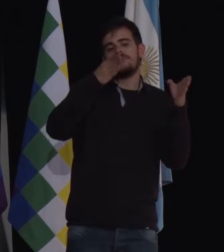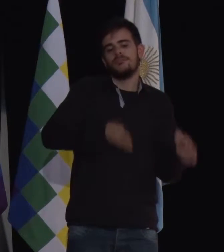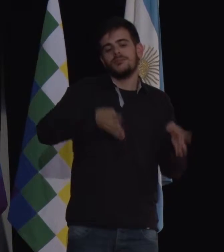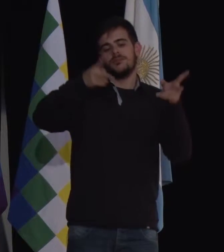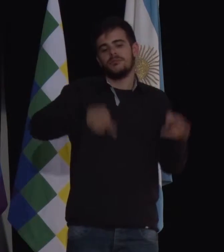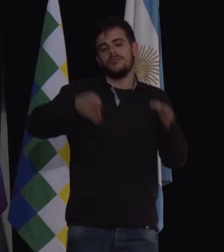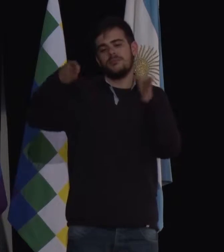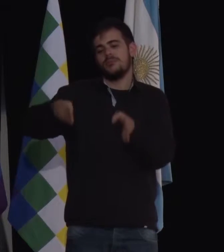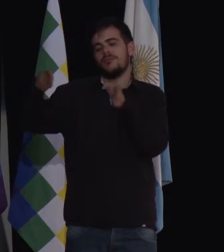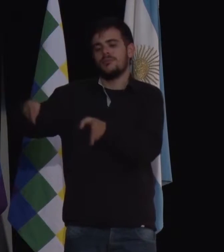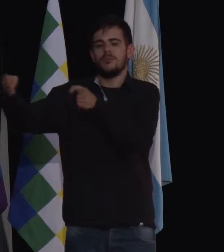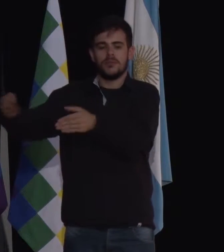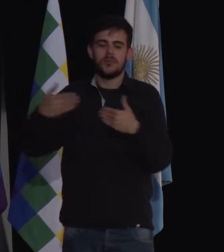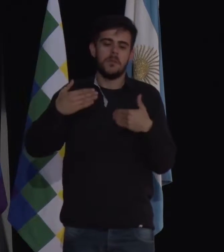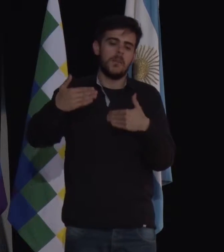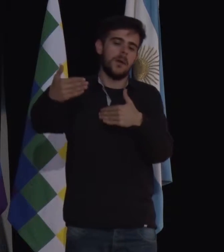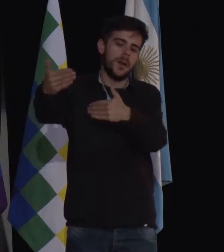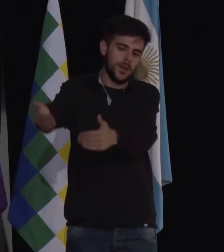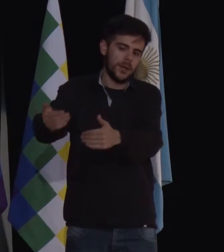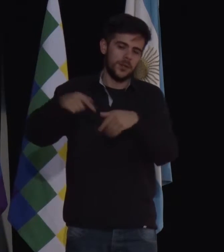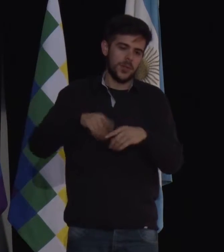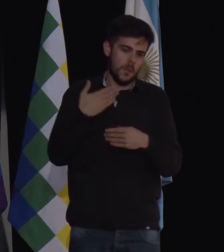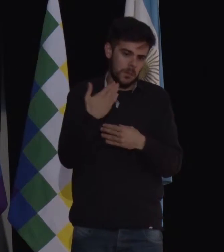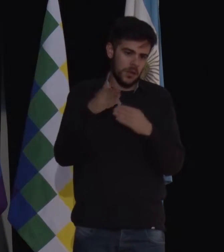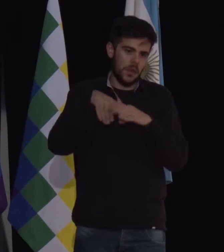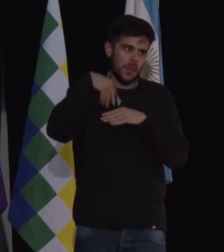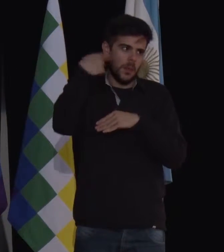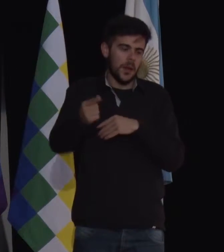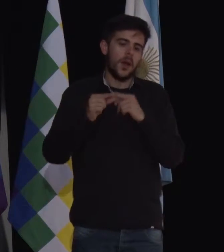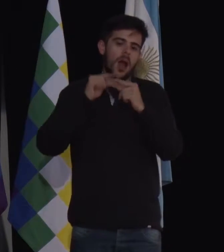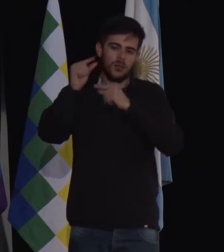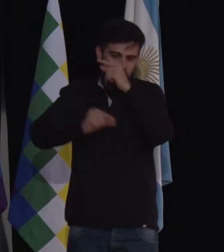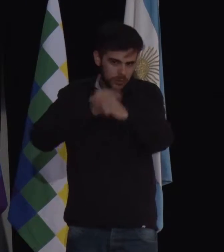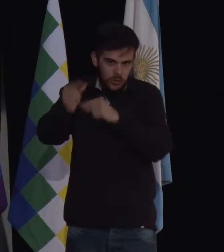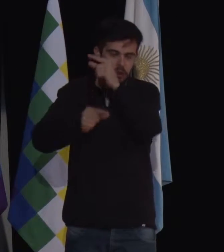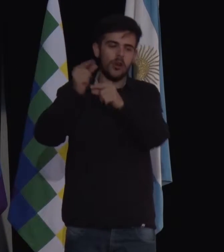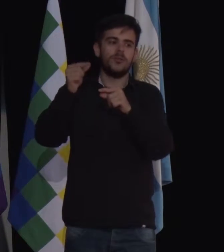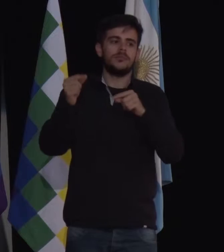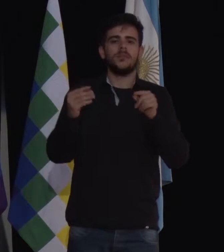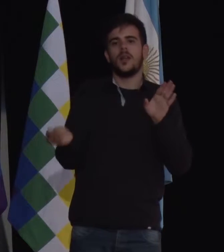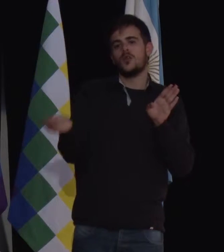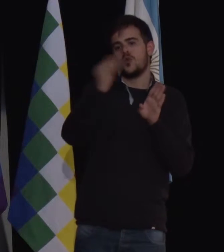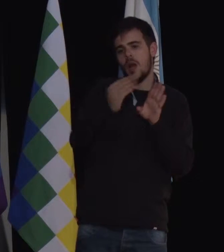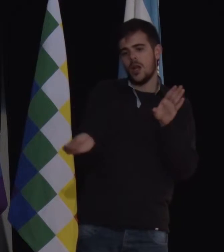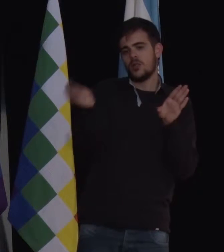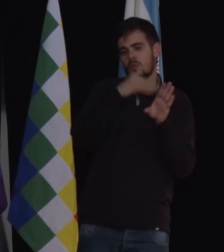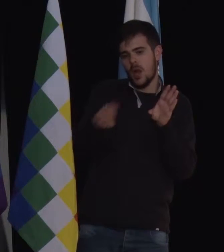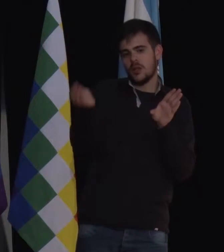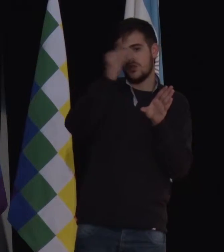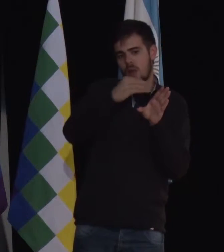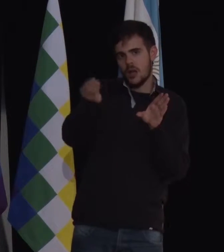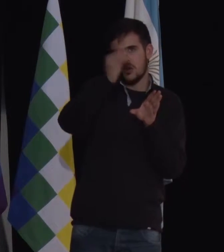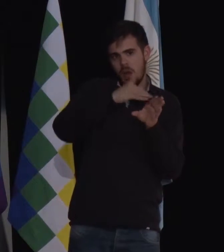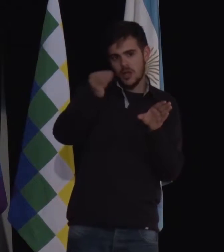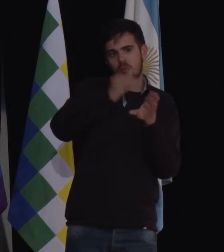acceso a créditos para que puedan implementarse de alguna manera más efectiva y lo más